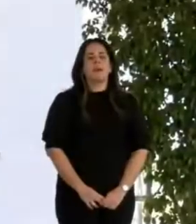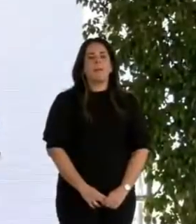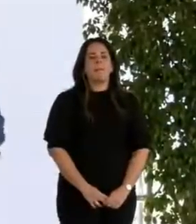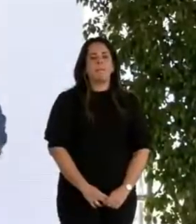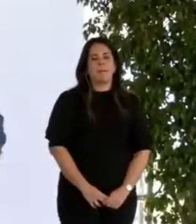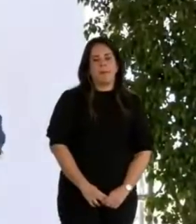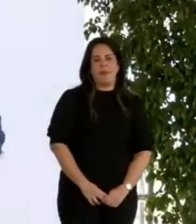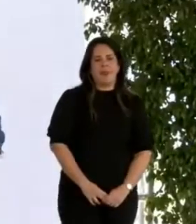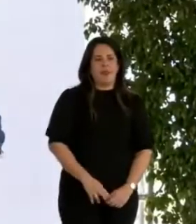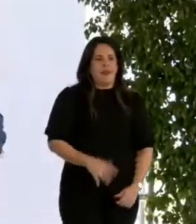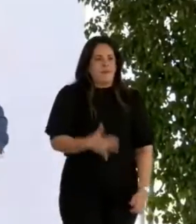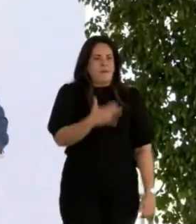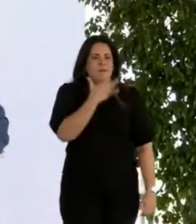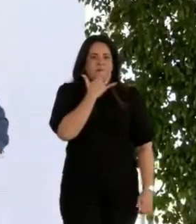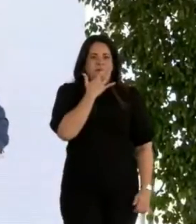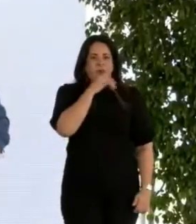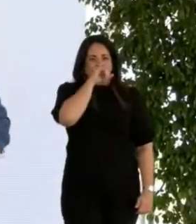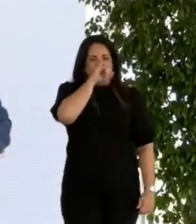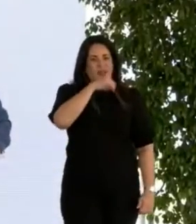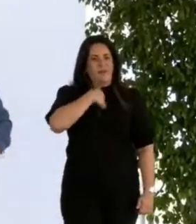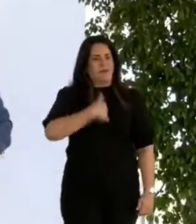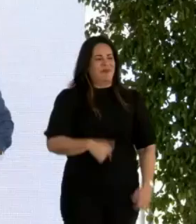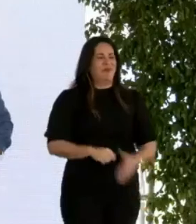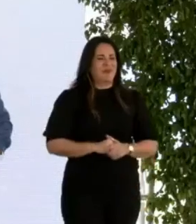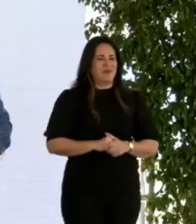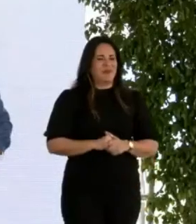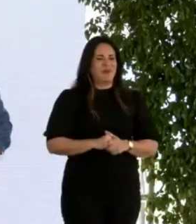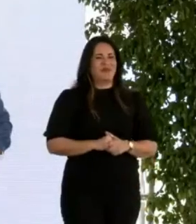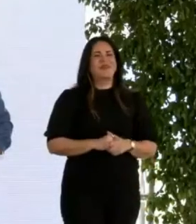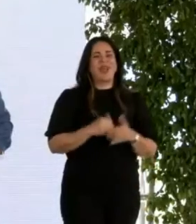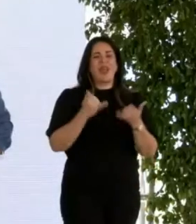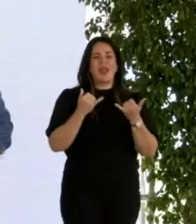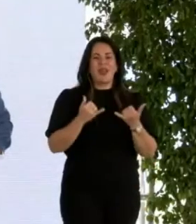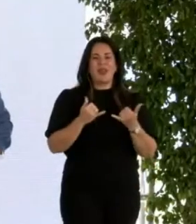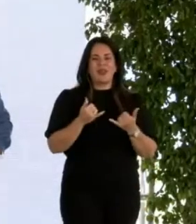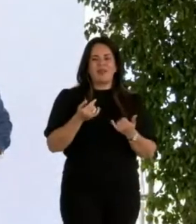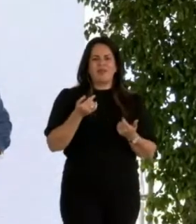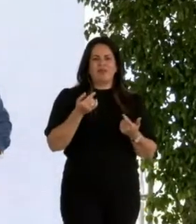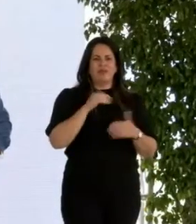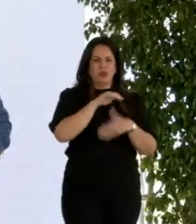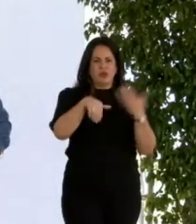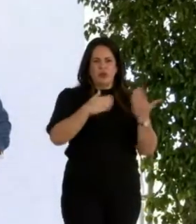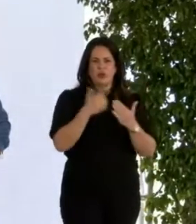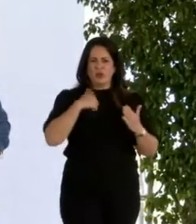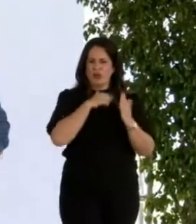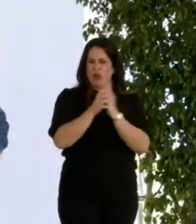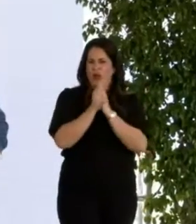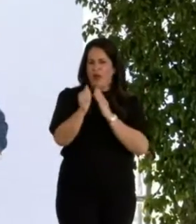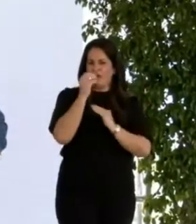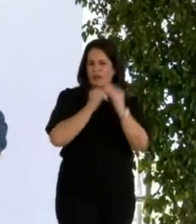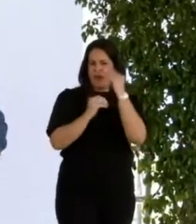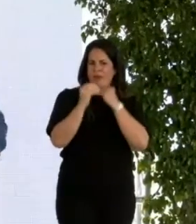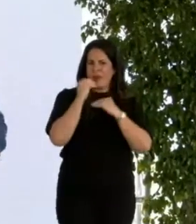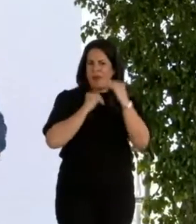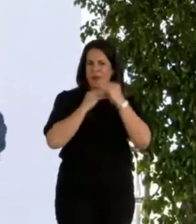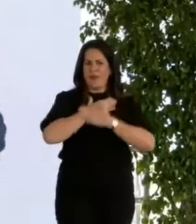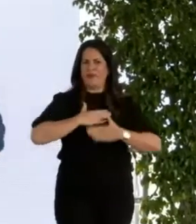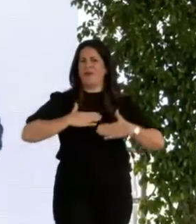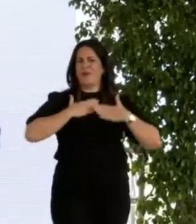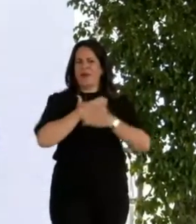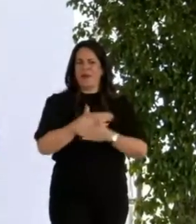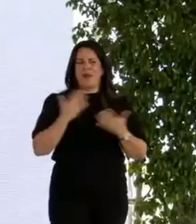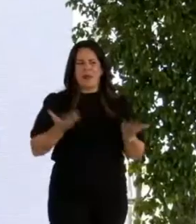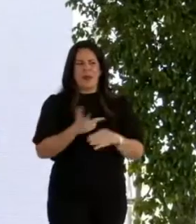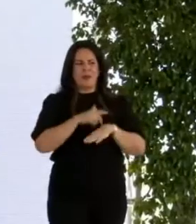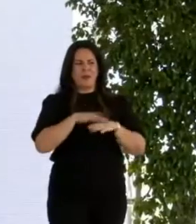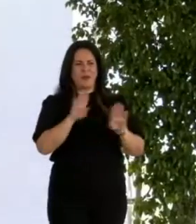Bueno, esta es mi parte favorita. Como pueden ver, pues, de eso yo sí sé. Como todos somos expertos comiendo y disfrutando lo que Puerto Rico